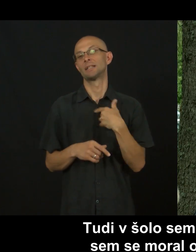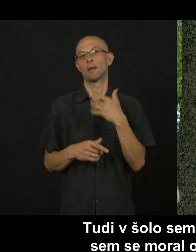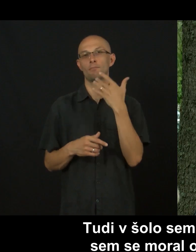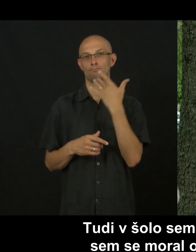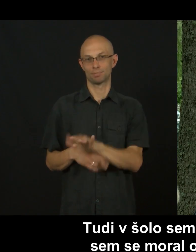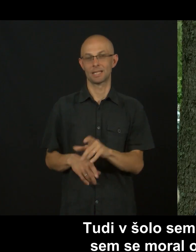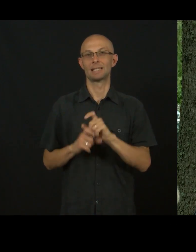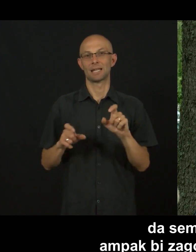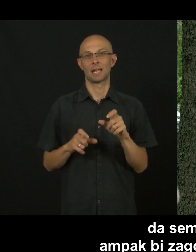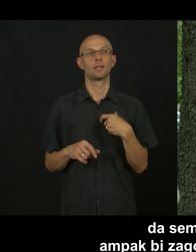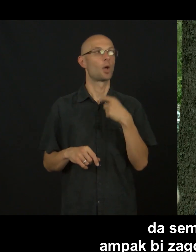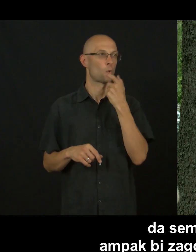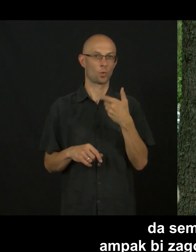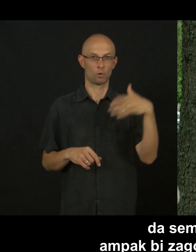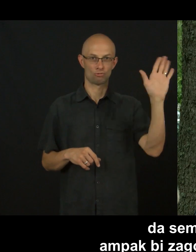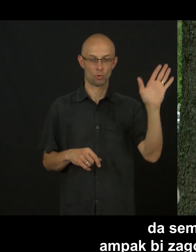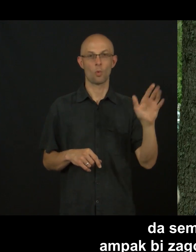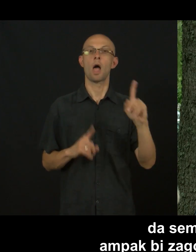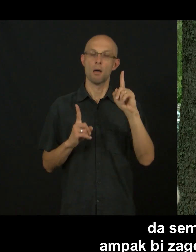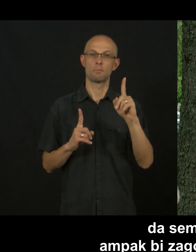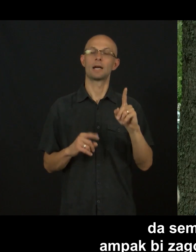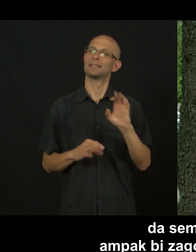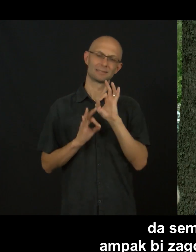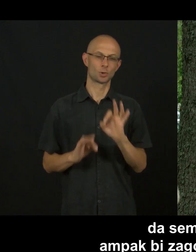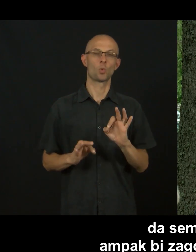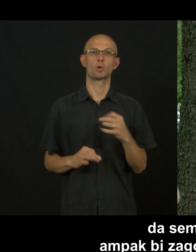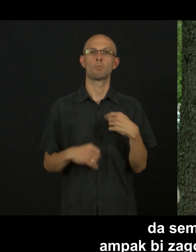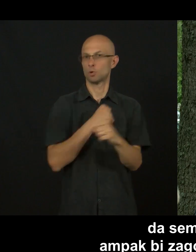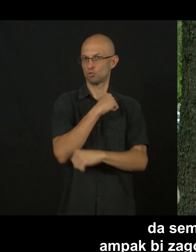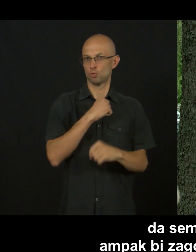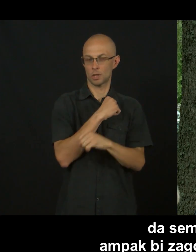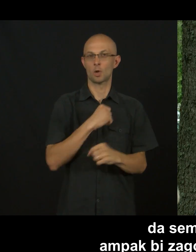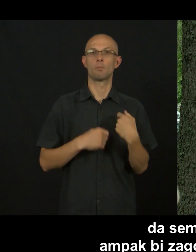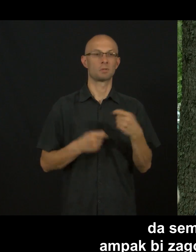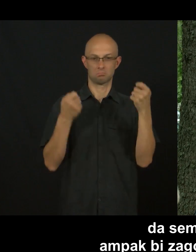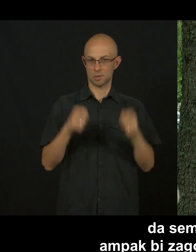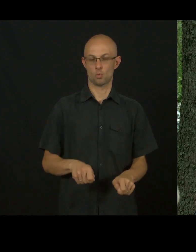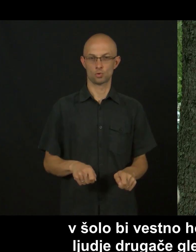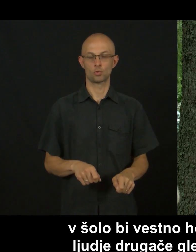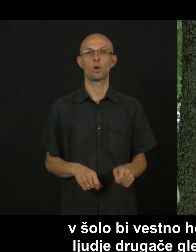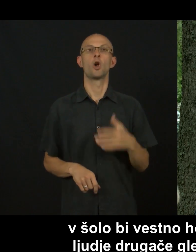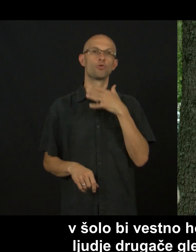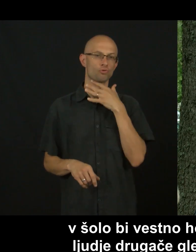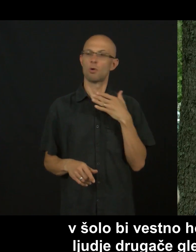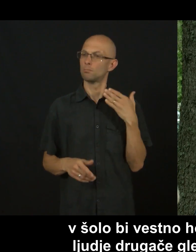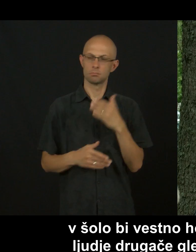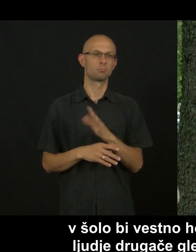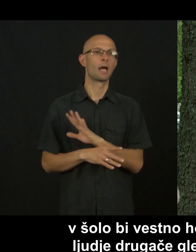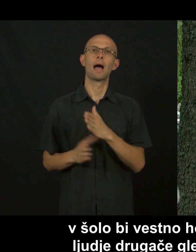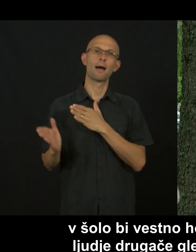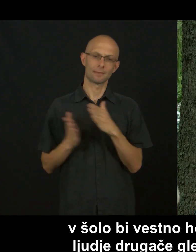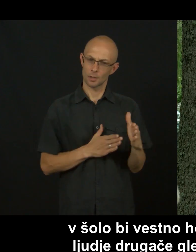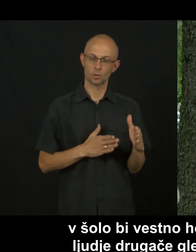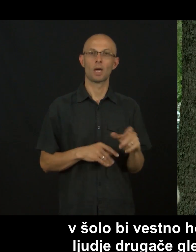se mogel odpovedati, glede na to, da sem močil tujino. Ampak sigurno bi študij dokončal, v šolo bi